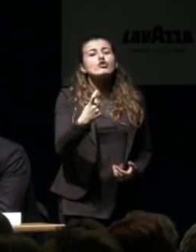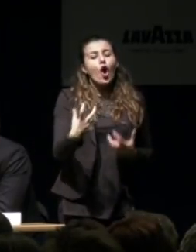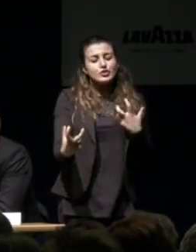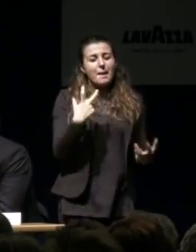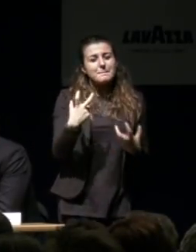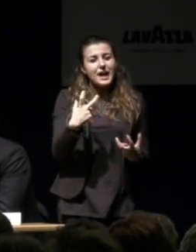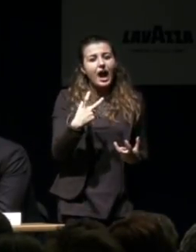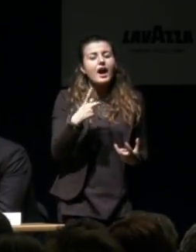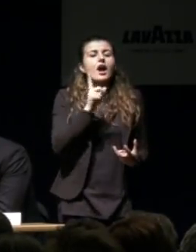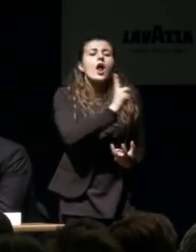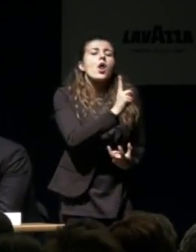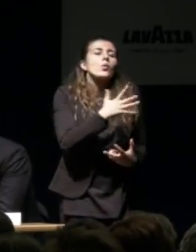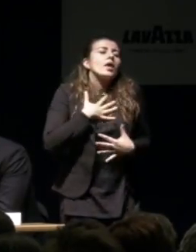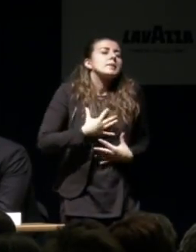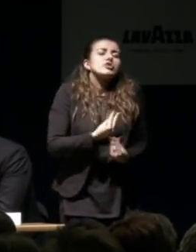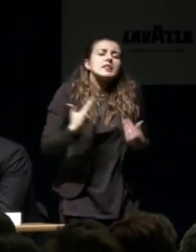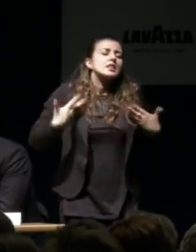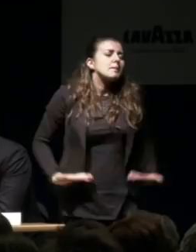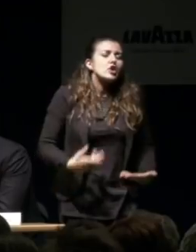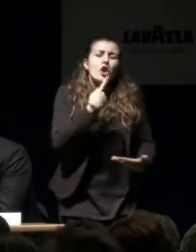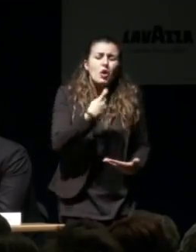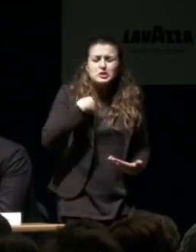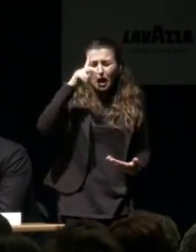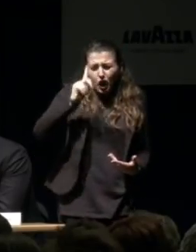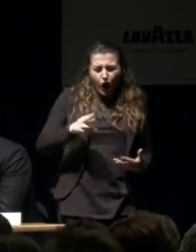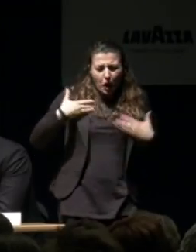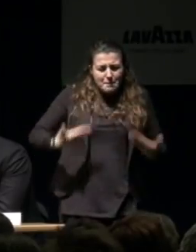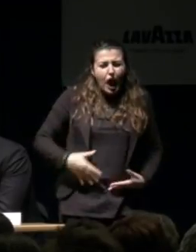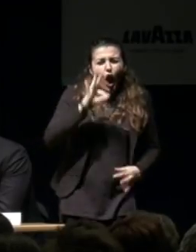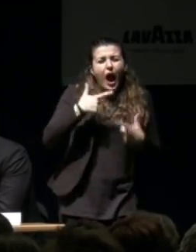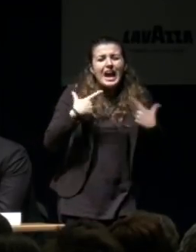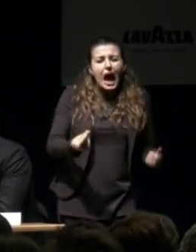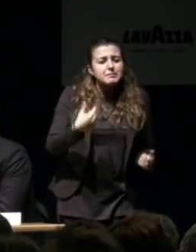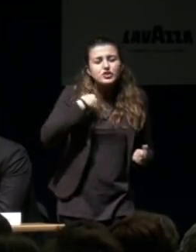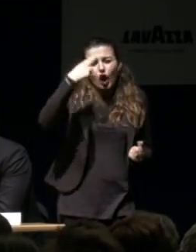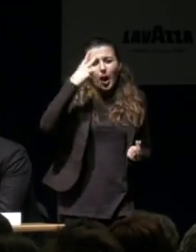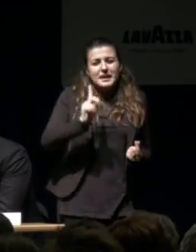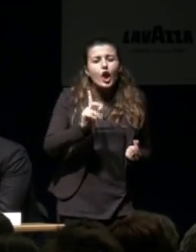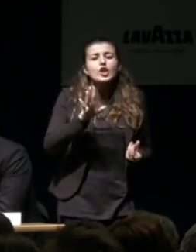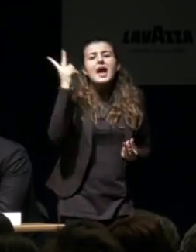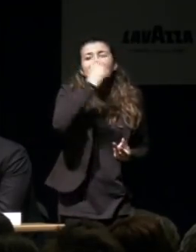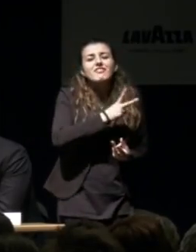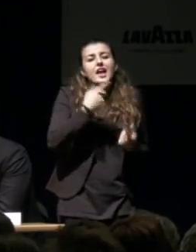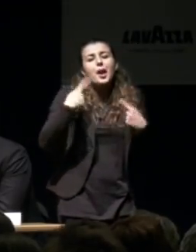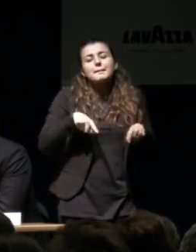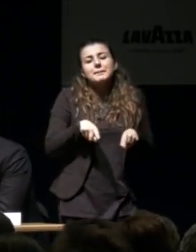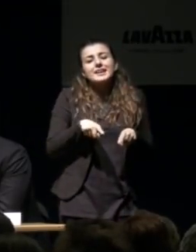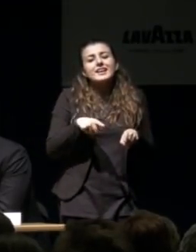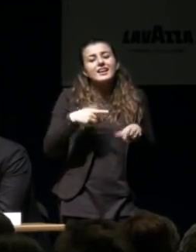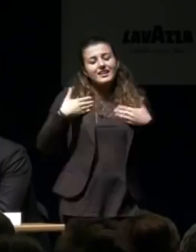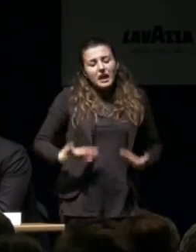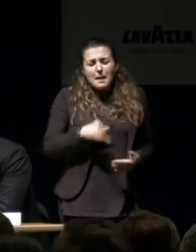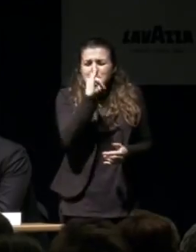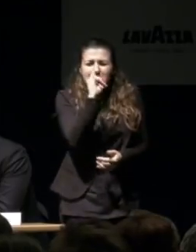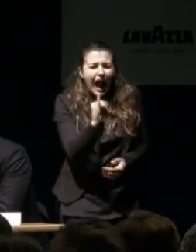la cosa che mi piacerà di più non mi ricordo se era un meglio una camicia ma era aveva questa no era esile